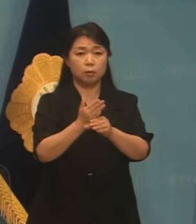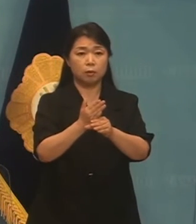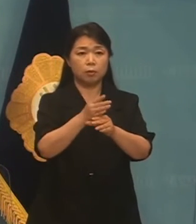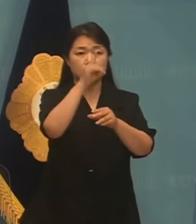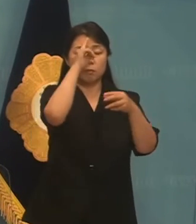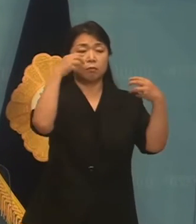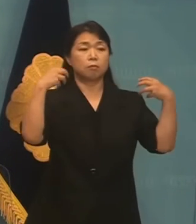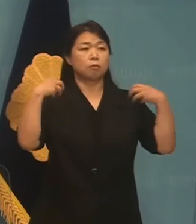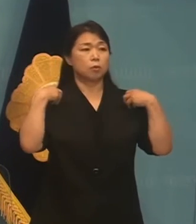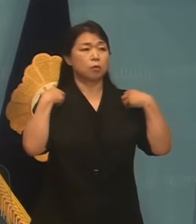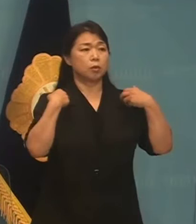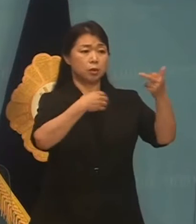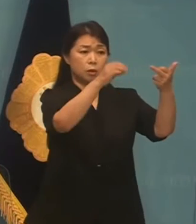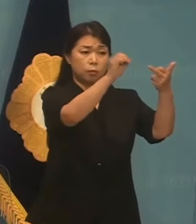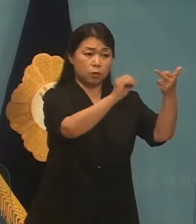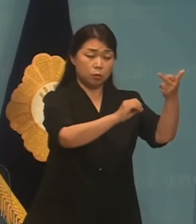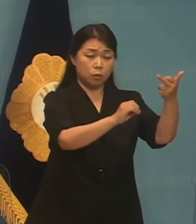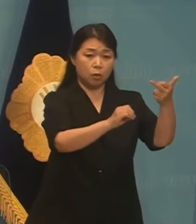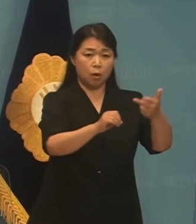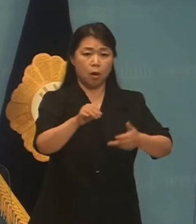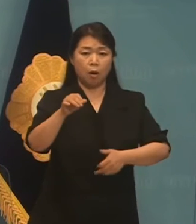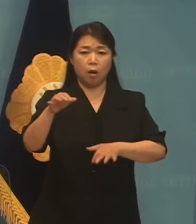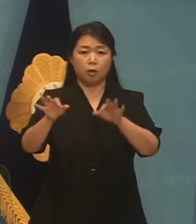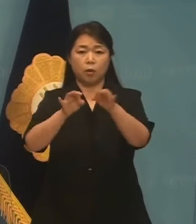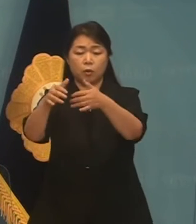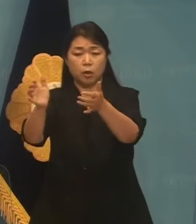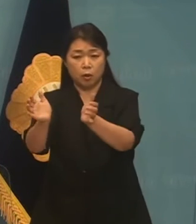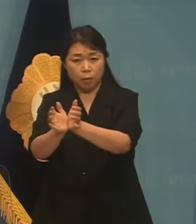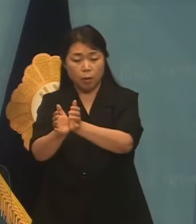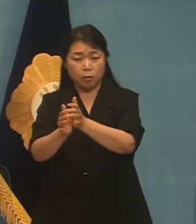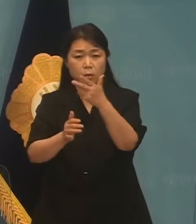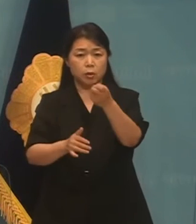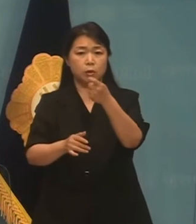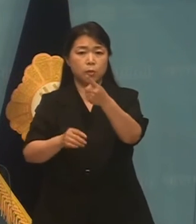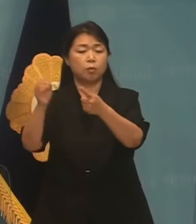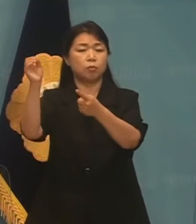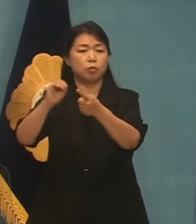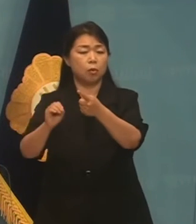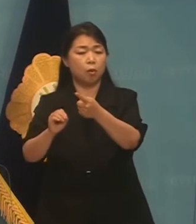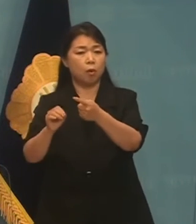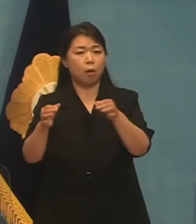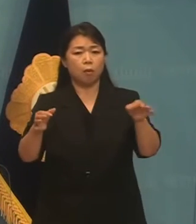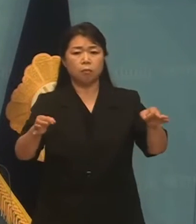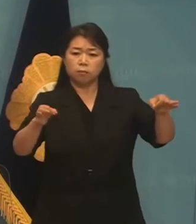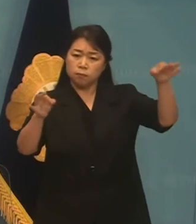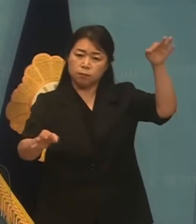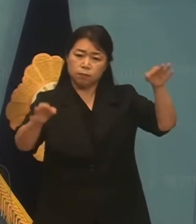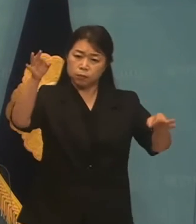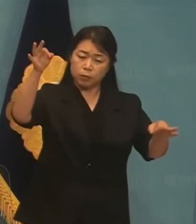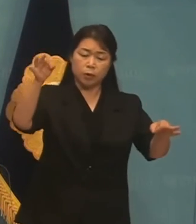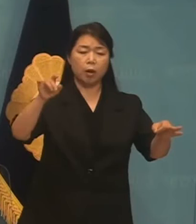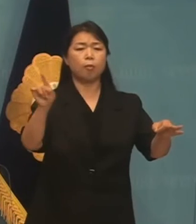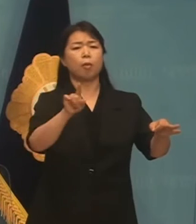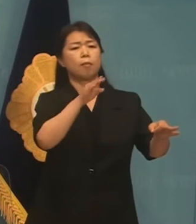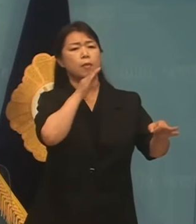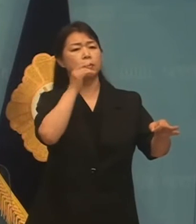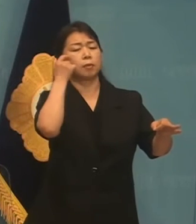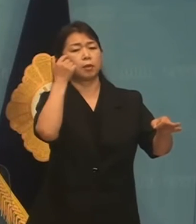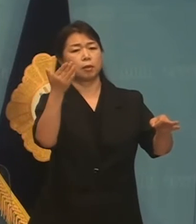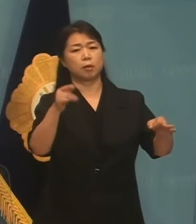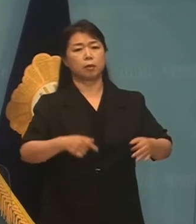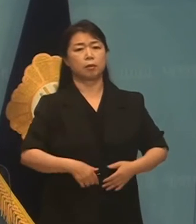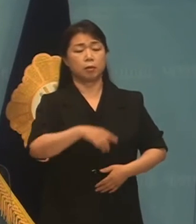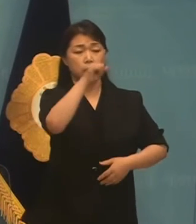정부는 17%, 경실련은 71% 올랐다고 합니다. 무엇이 맞을까요?